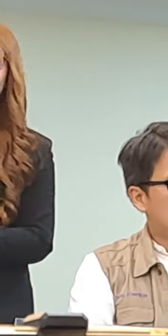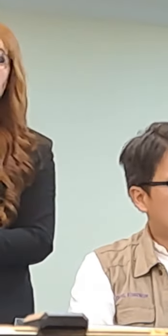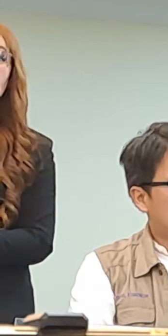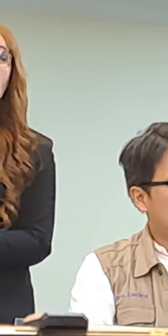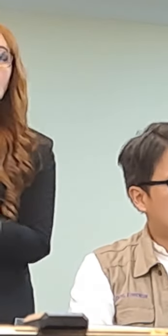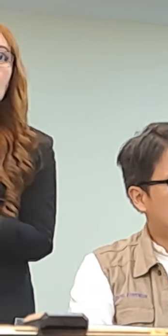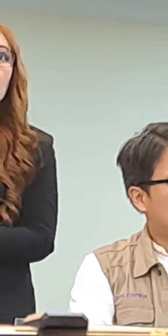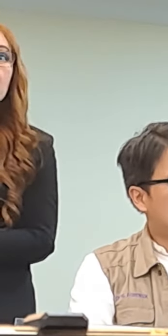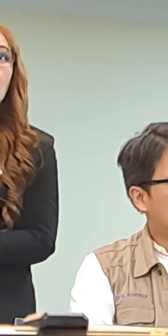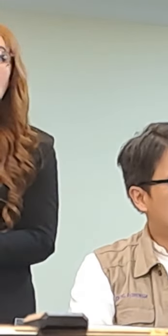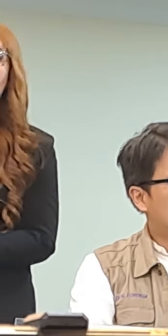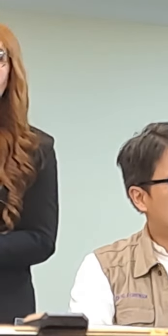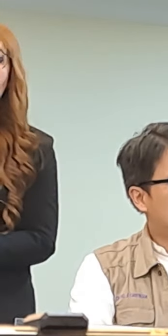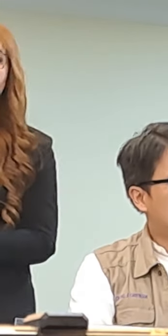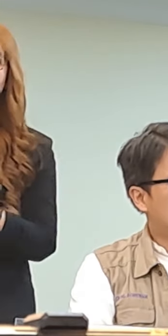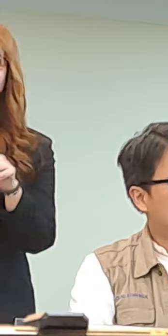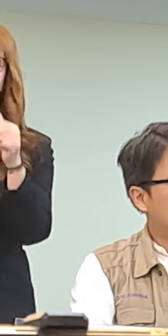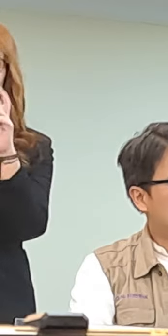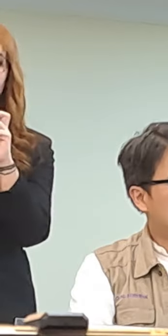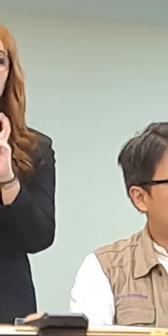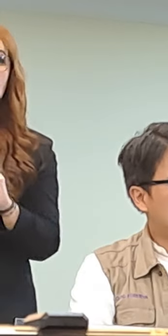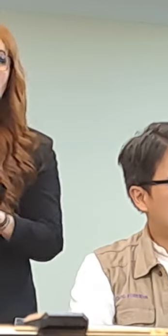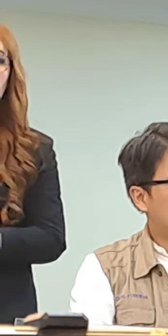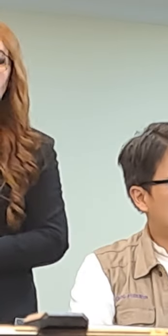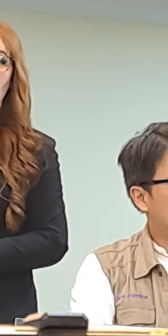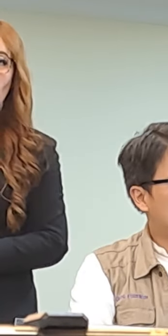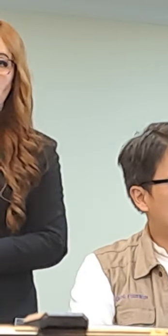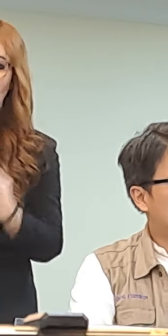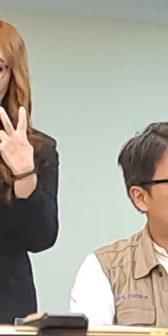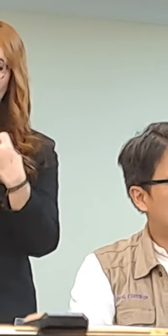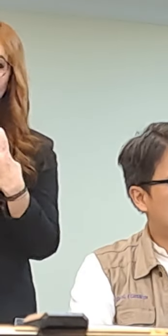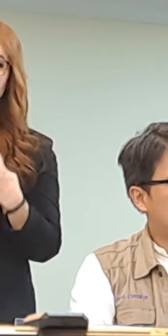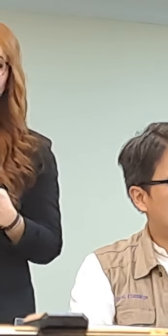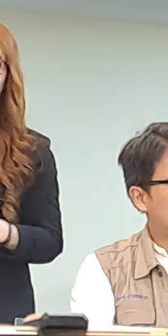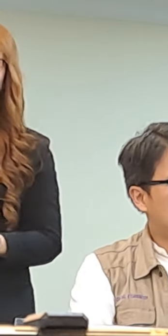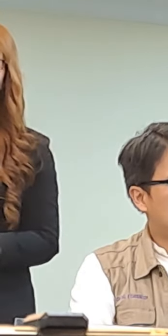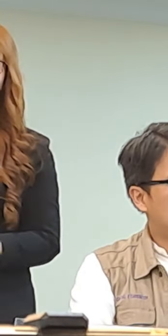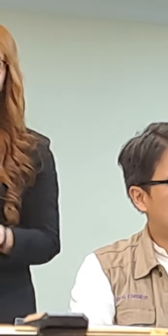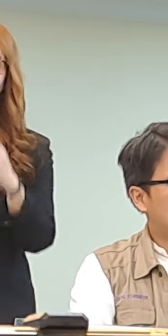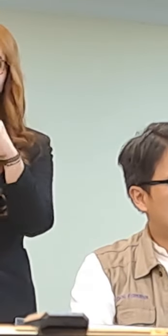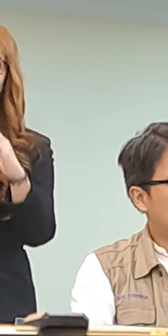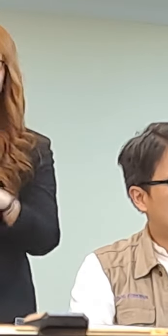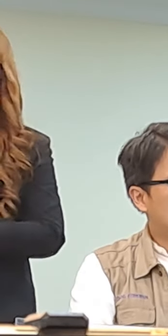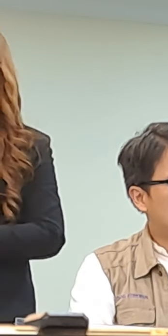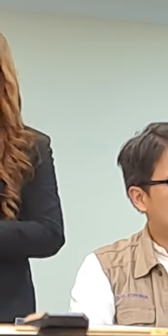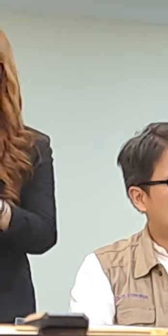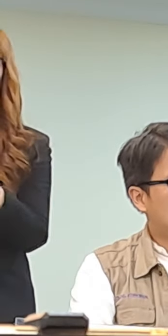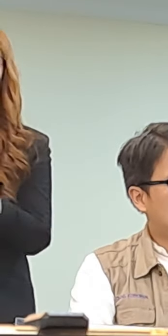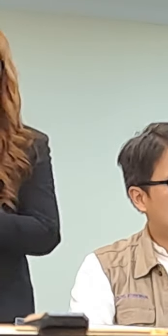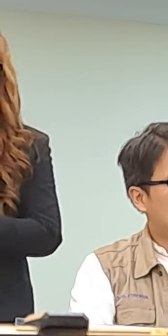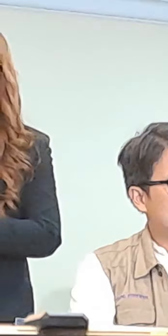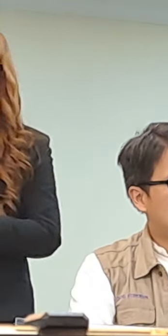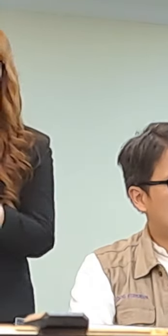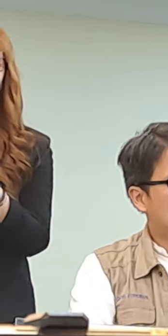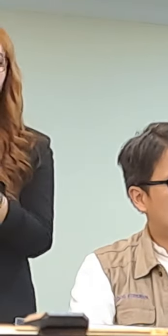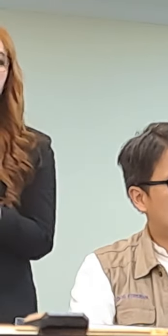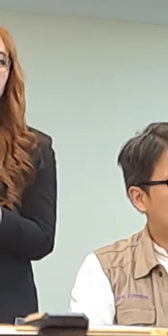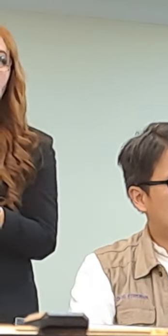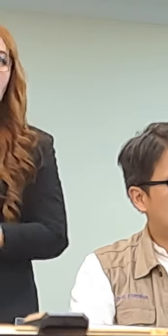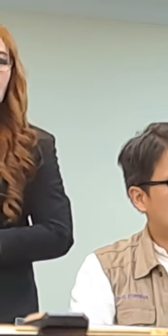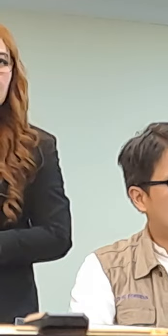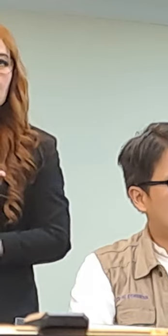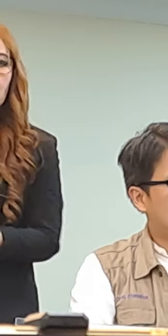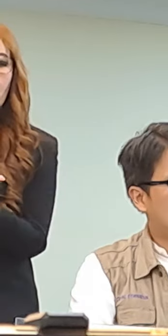dari hasil pemeriksaan dari kedokteran forensik. Jadi kami di Rumah Sakit Bayangkara tingkat 1 Pusdokes Polri